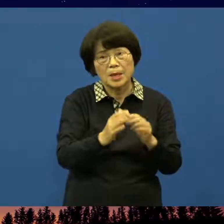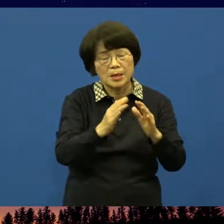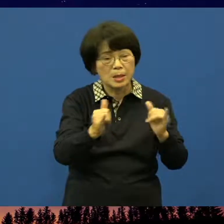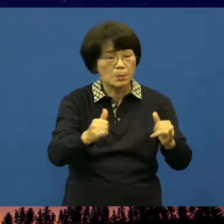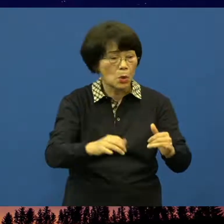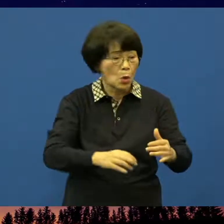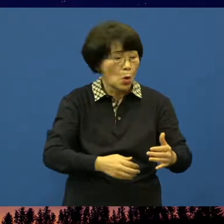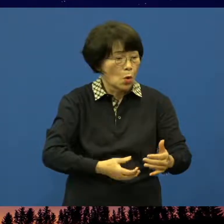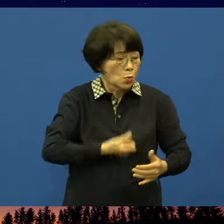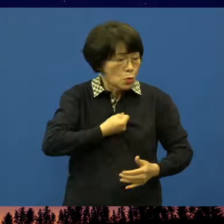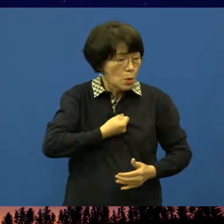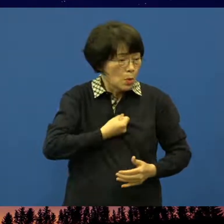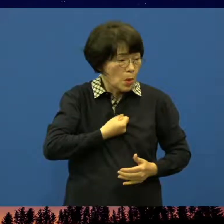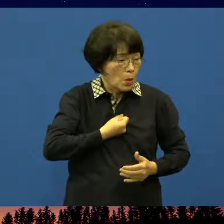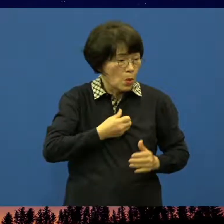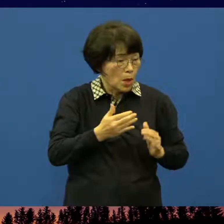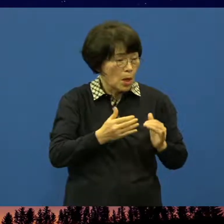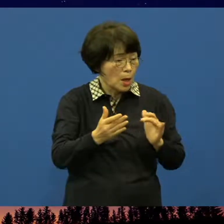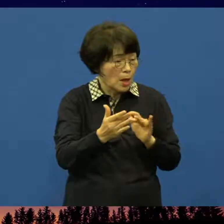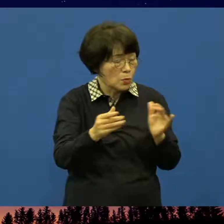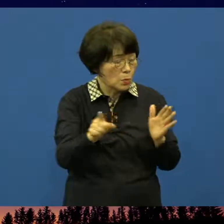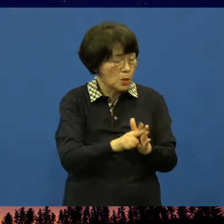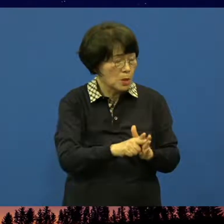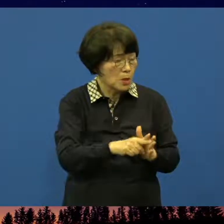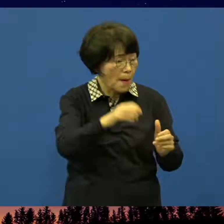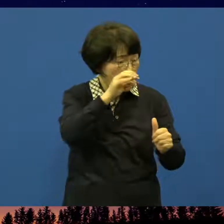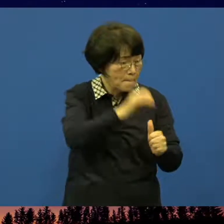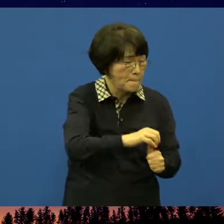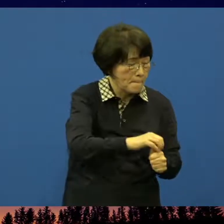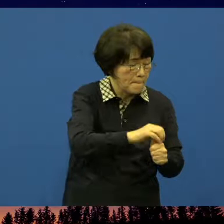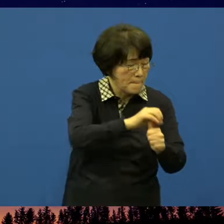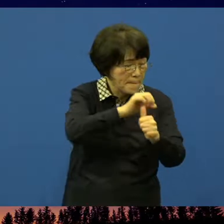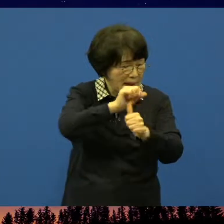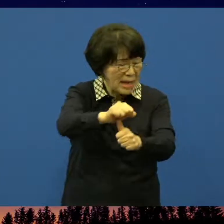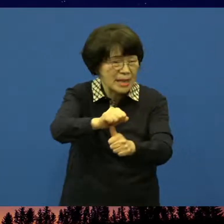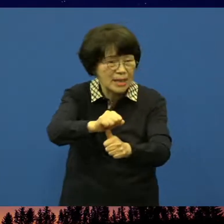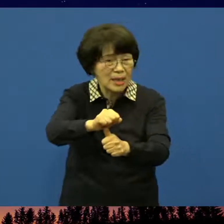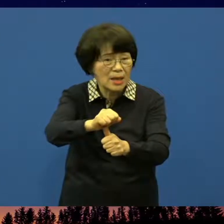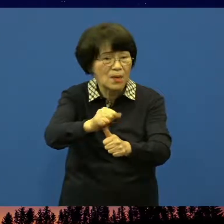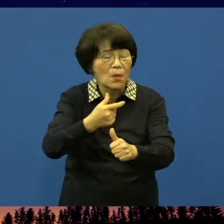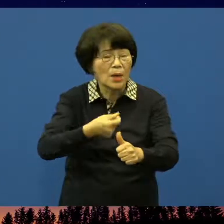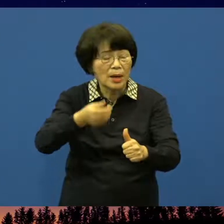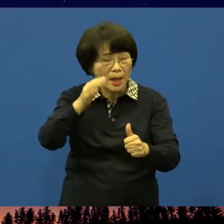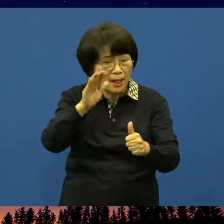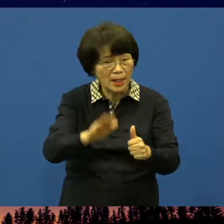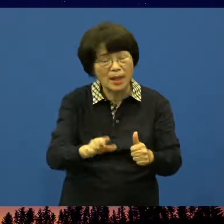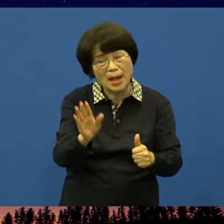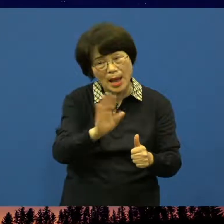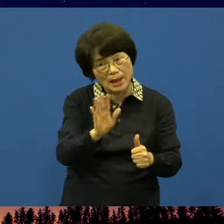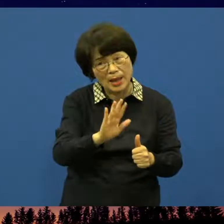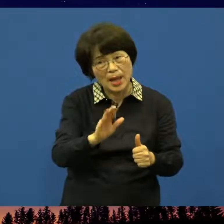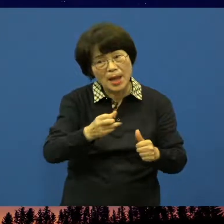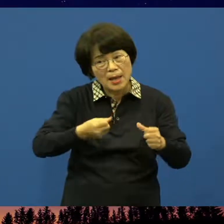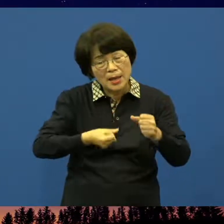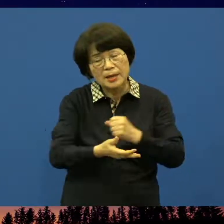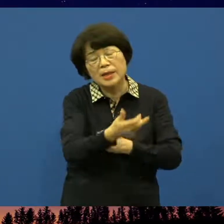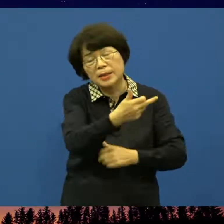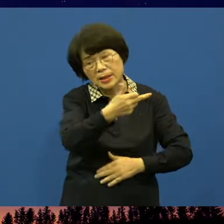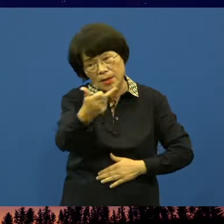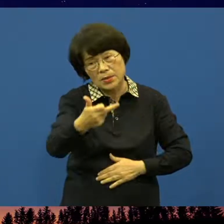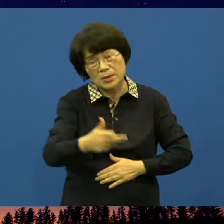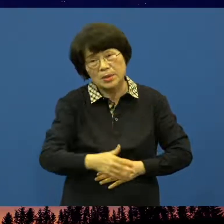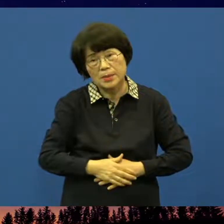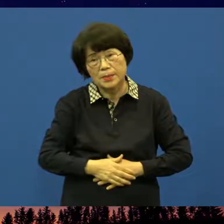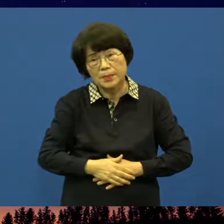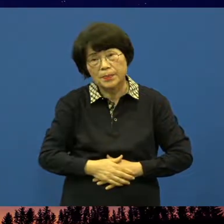받고 예수 믿는 사람들을 잡아 가두려고 했습니다. 그건 뭐예요? 그들의 영향력이 너무 크니까 그런 거죠. 소수였지만 영향력이 있었던 거죠.